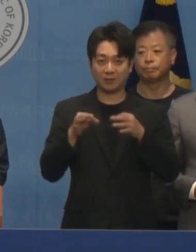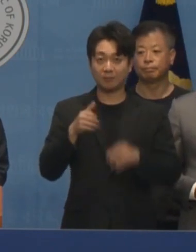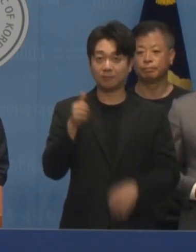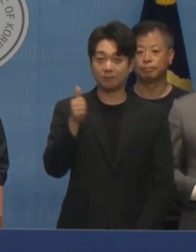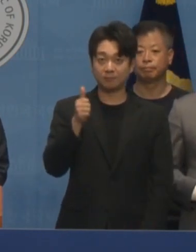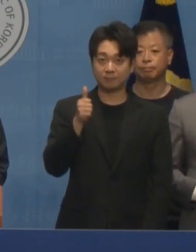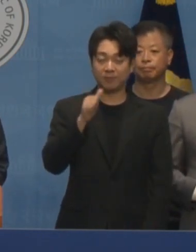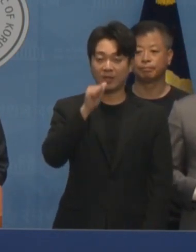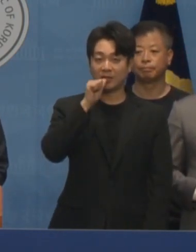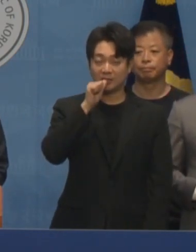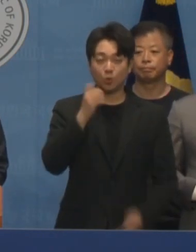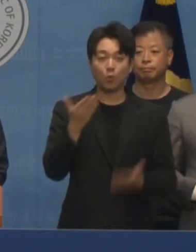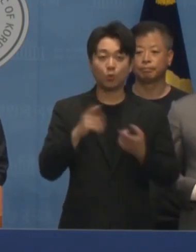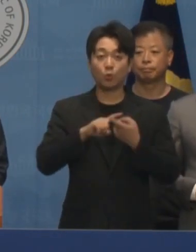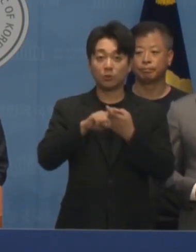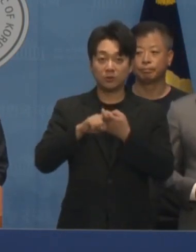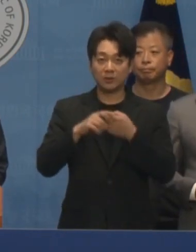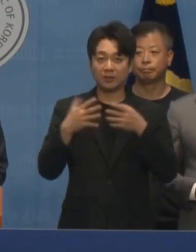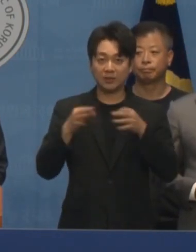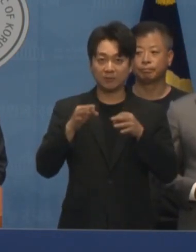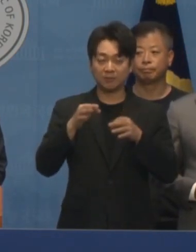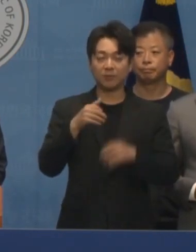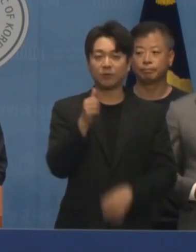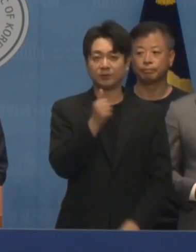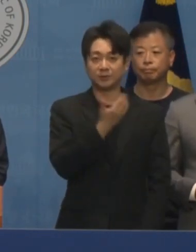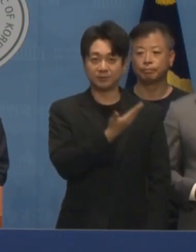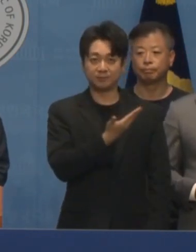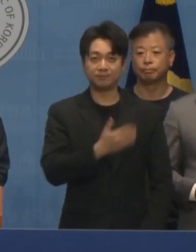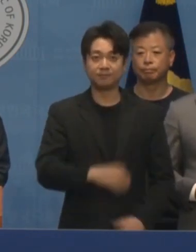한국노총 금속노련 김준영 위원장님 참석하셨습니다.